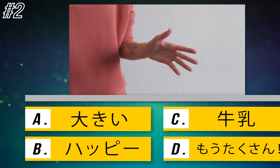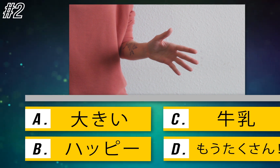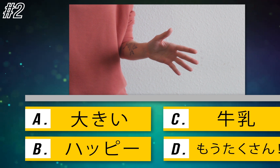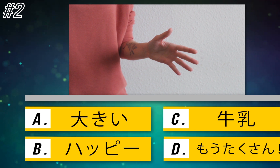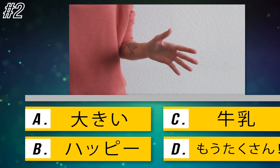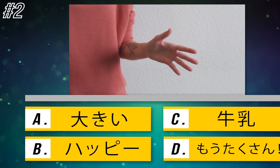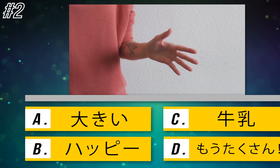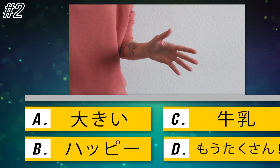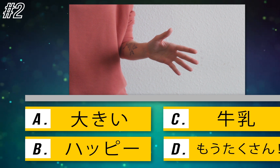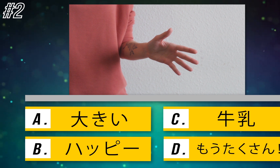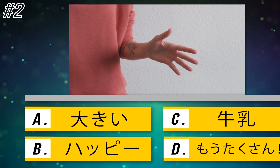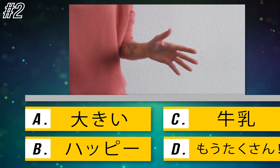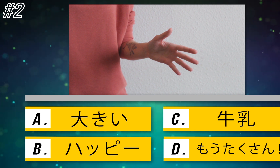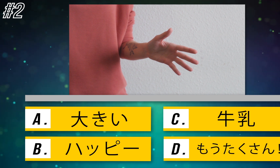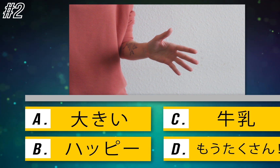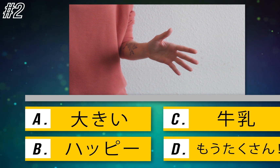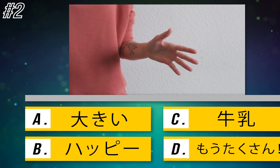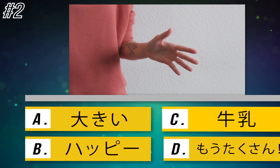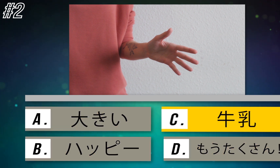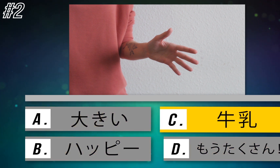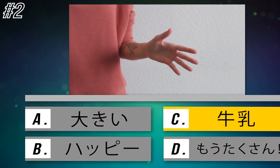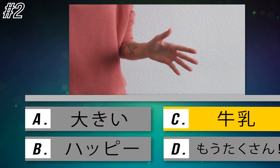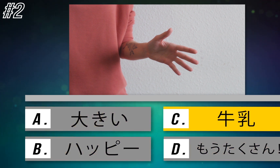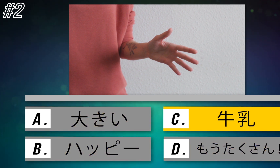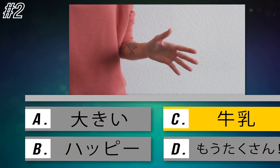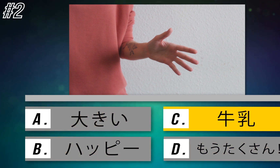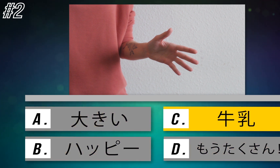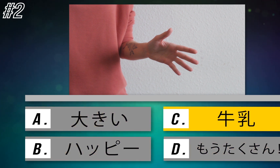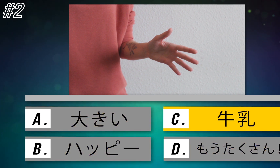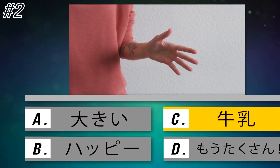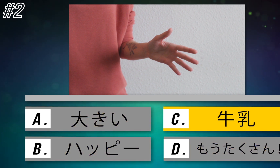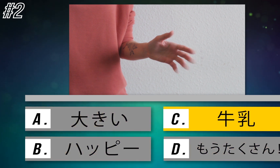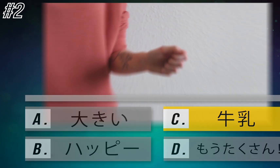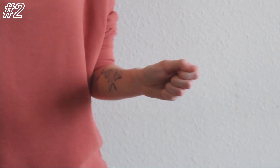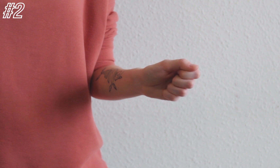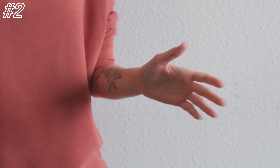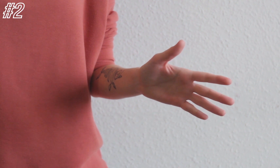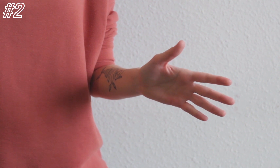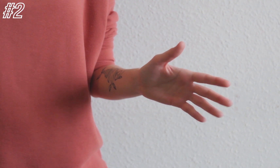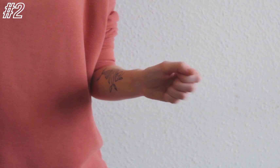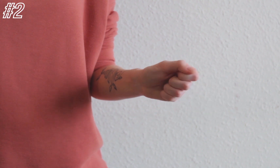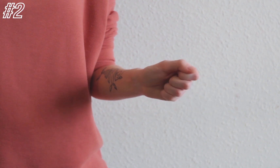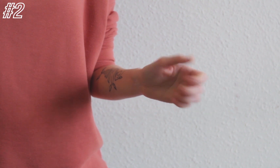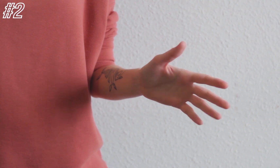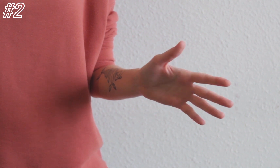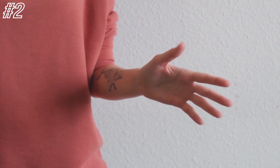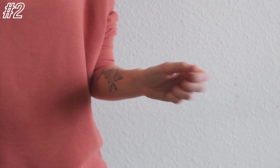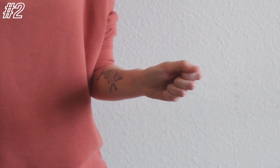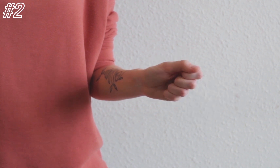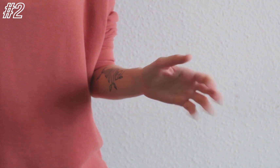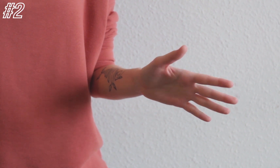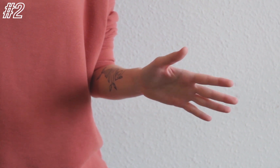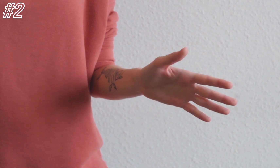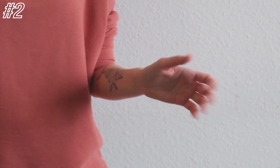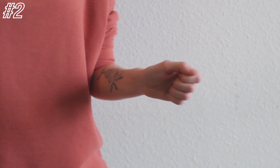時間です。この手話の意味わかりました？答えは C。 牛乳が欲しかったら牛の乳を絞る